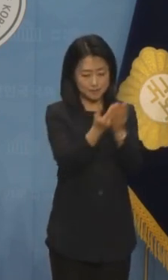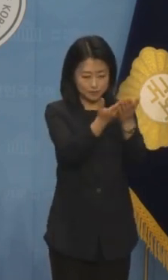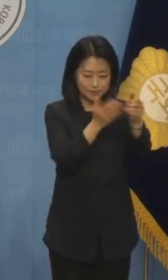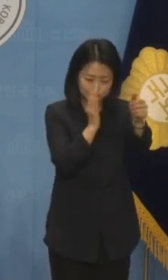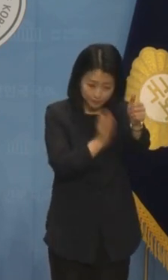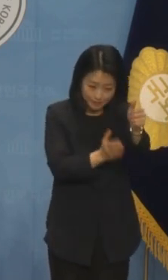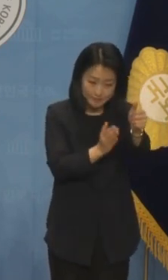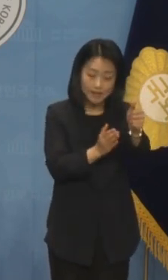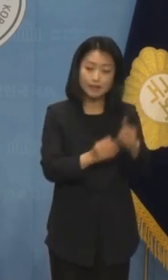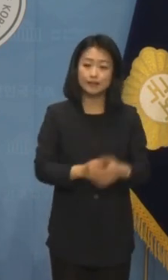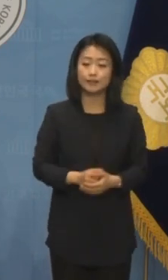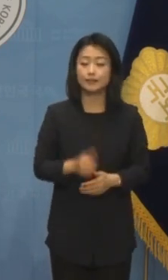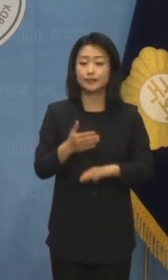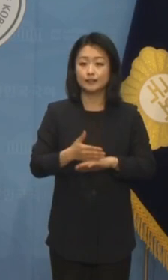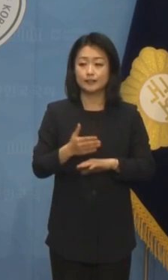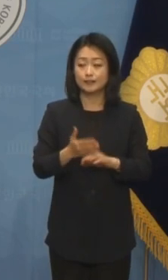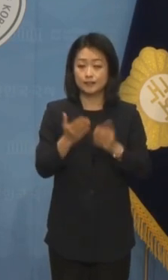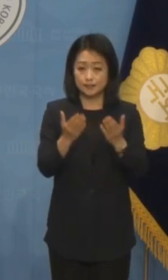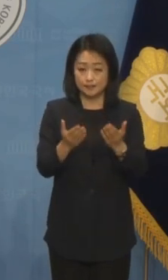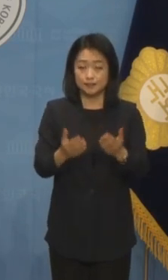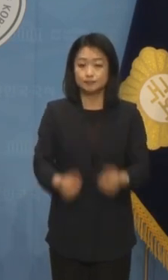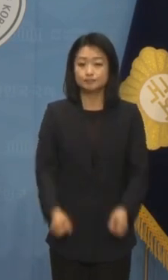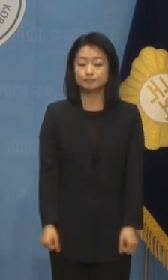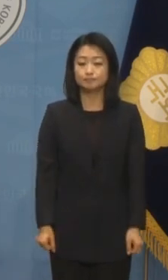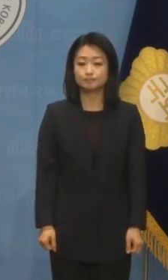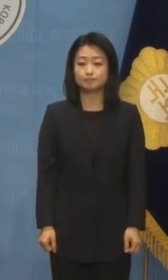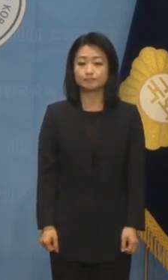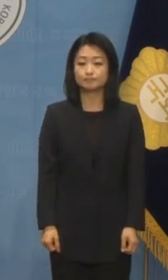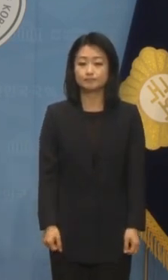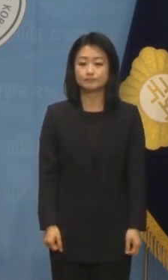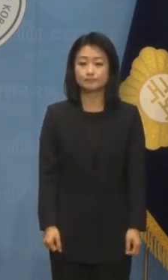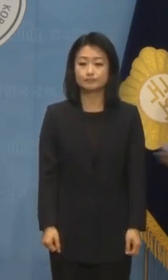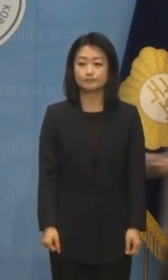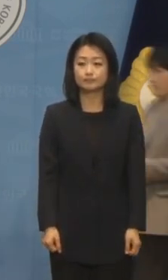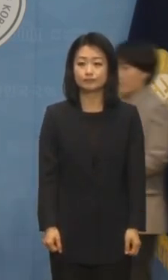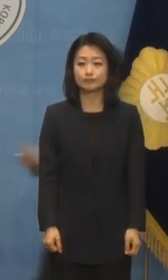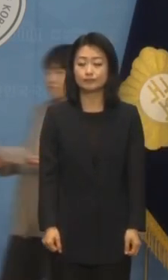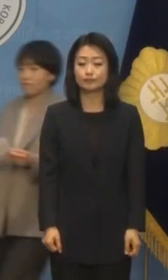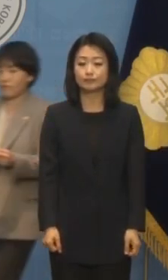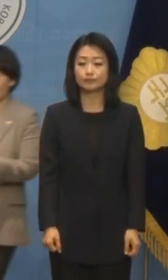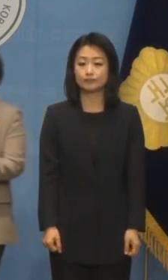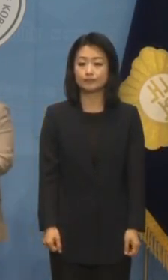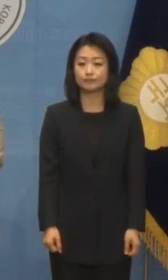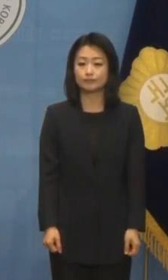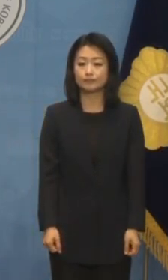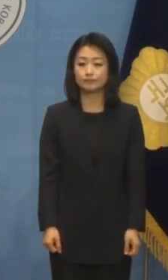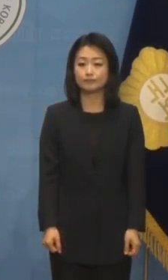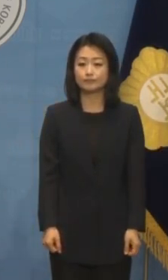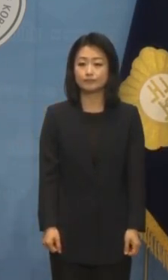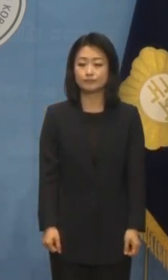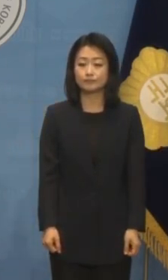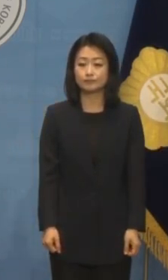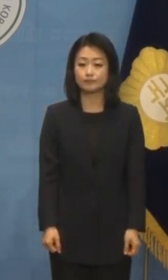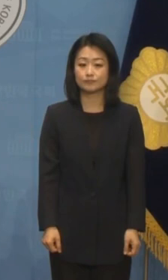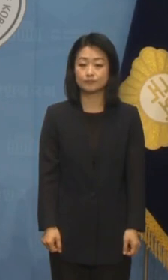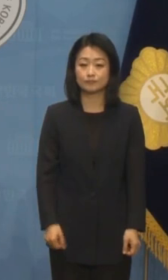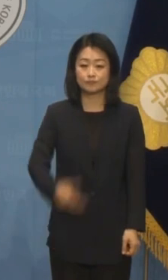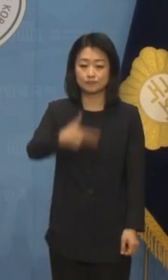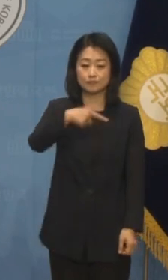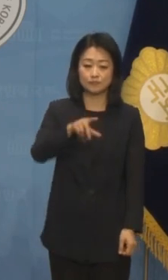간곡히 요청드립니다. 감사합니다. 네, 이어서